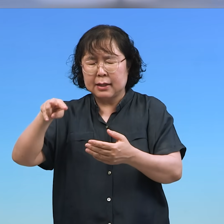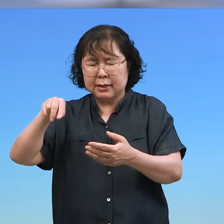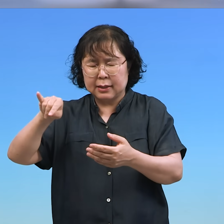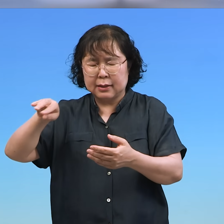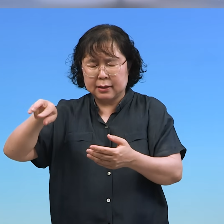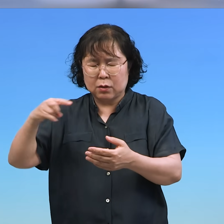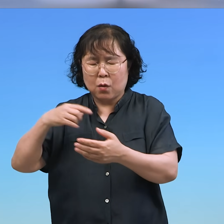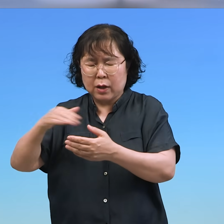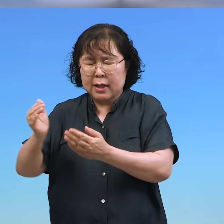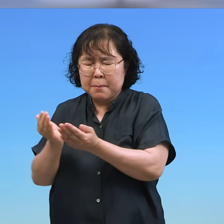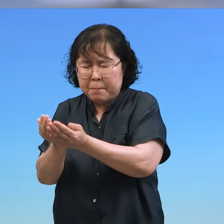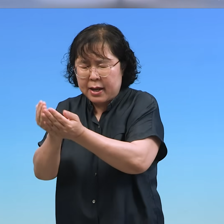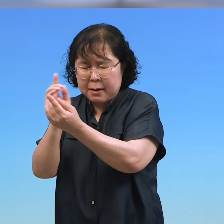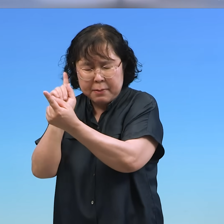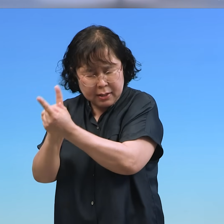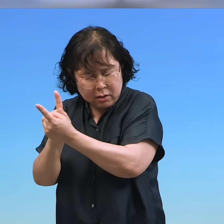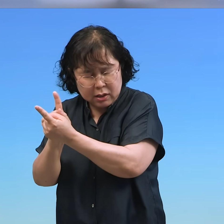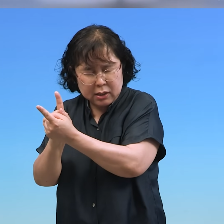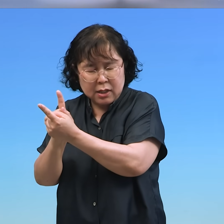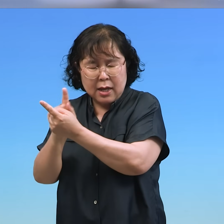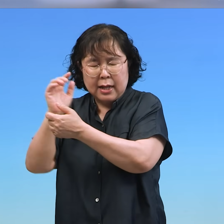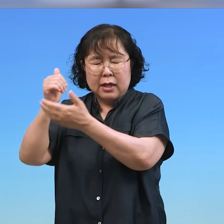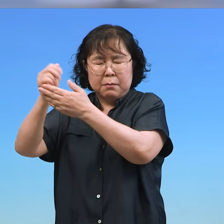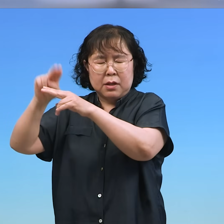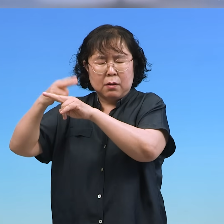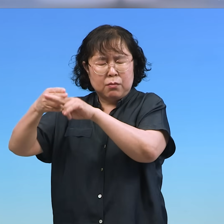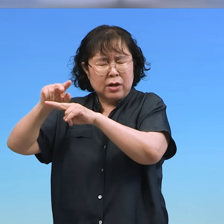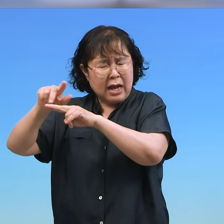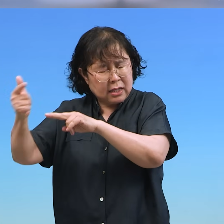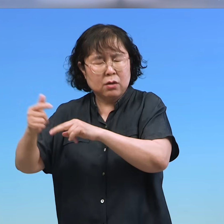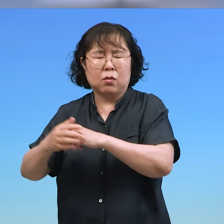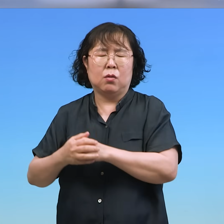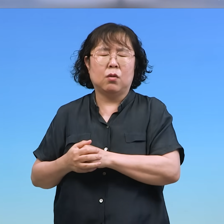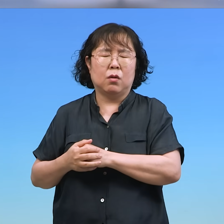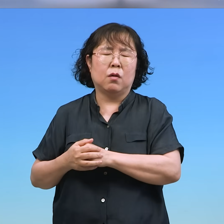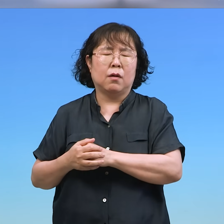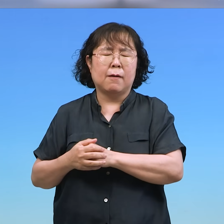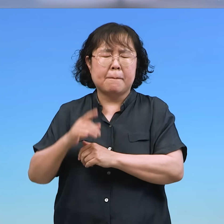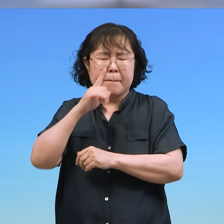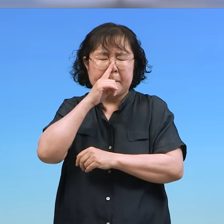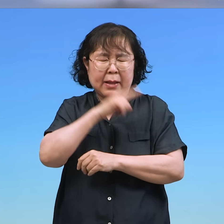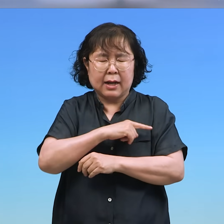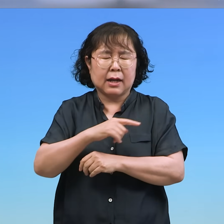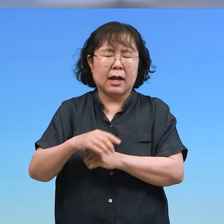배를 만난 거, 그것이 하나님의 선물이 아니라